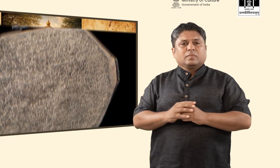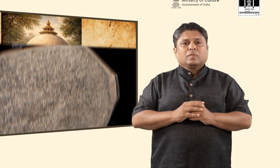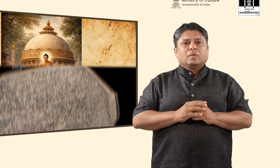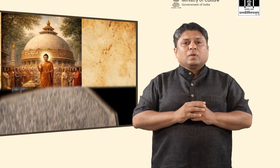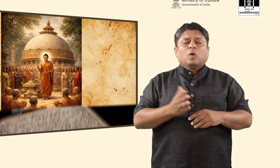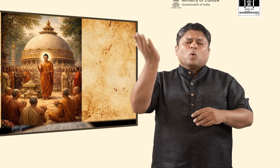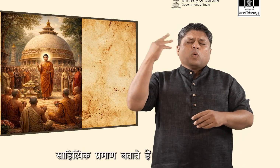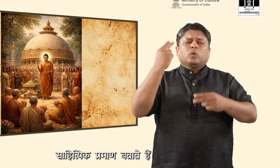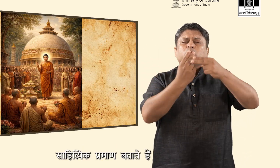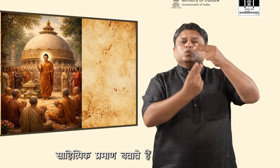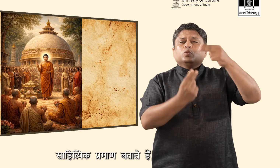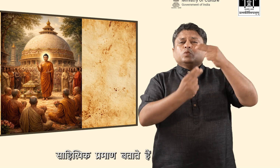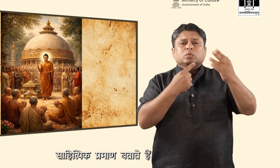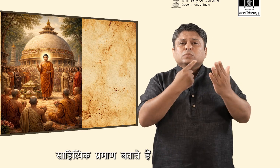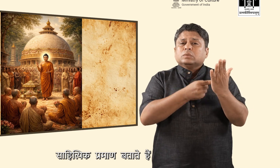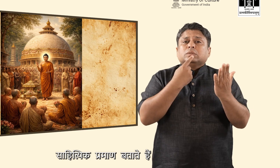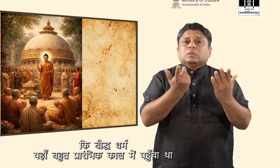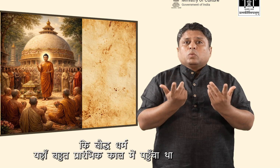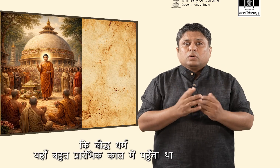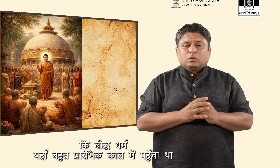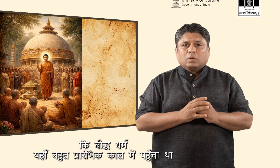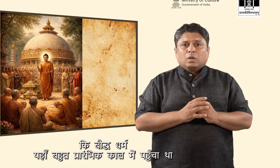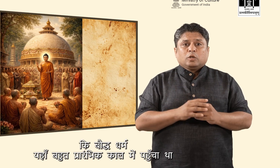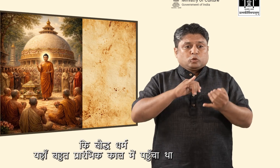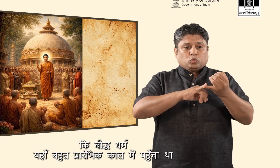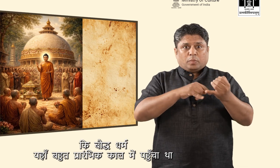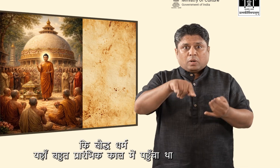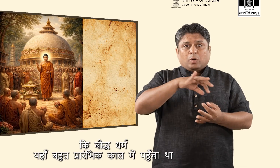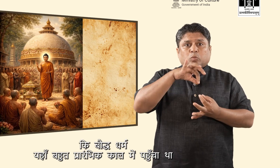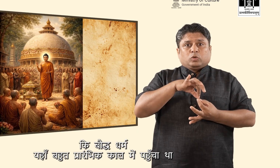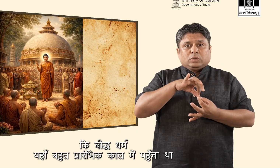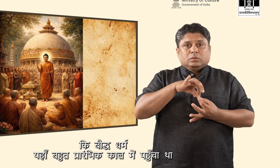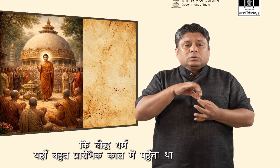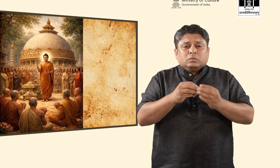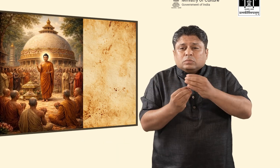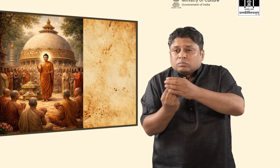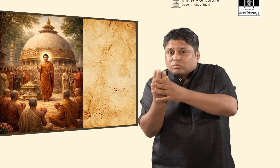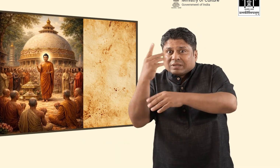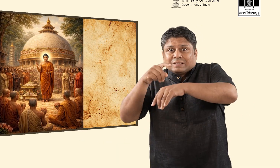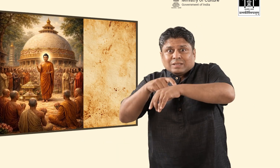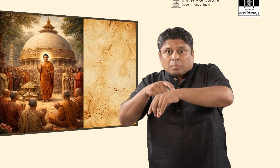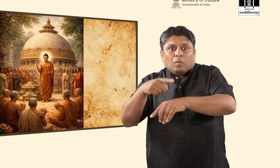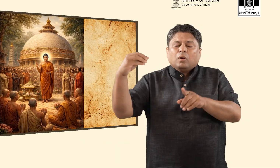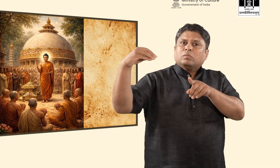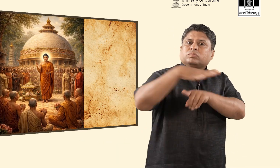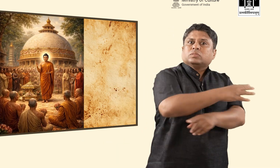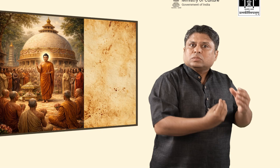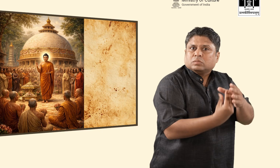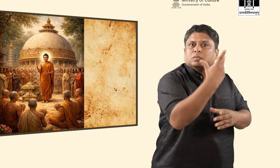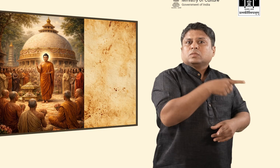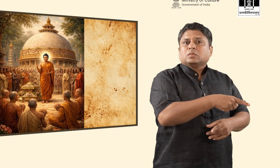है। साहित्यिक प्रमाण बताते हैं कि बौद्ध धर्म यहां बहुत प्रारंभिक काल में पहुंचा था